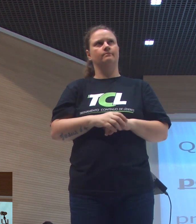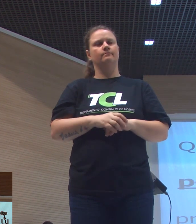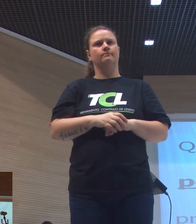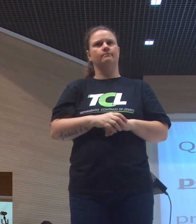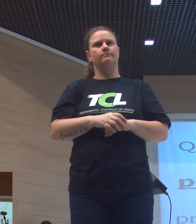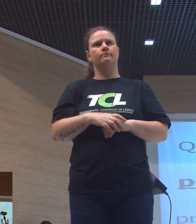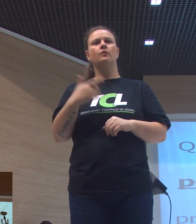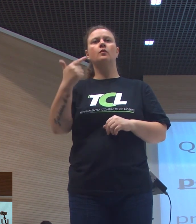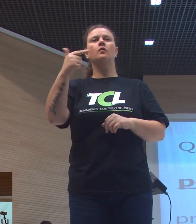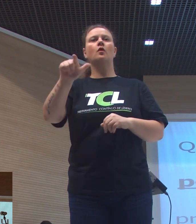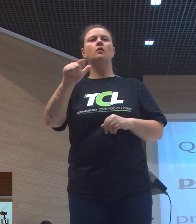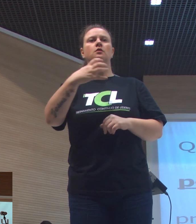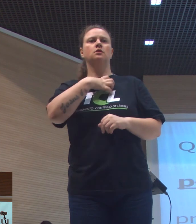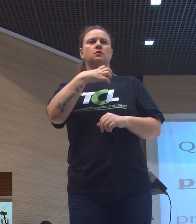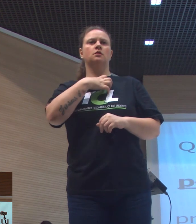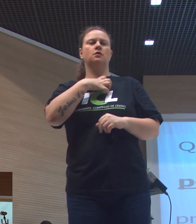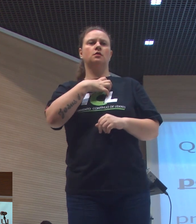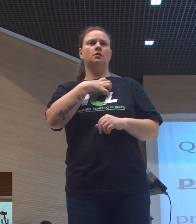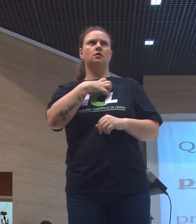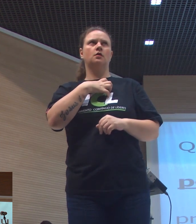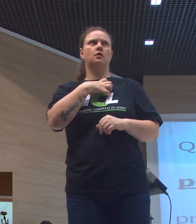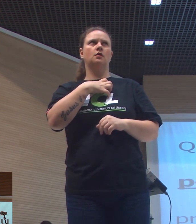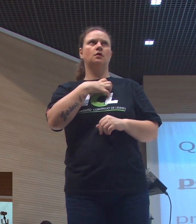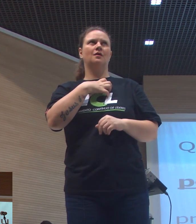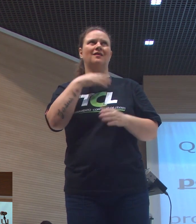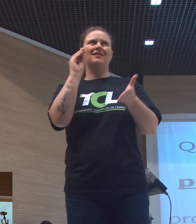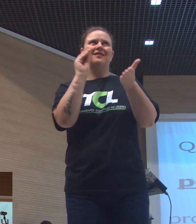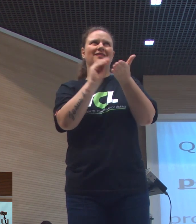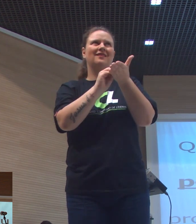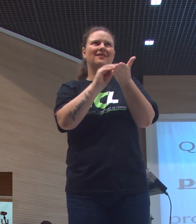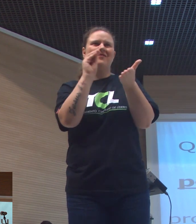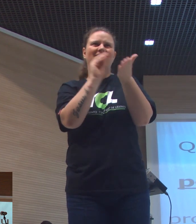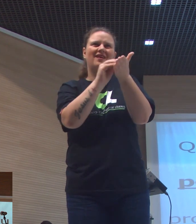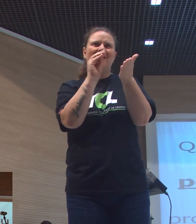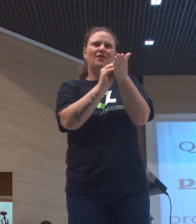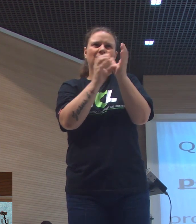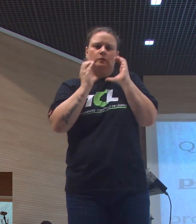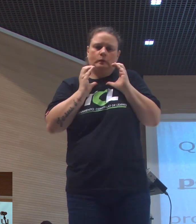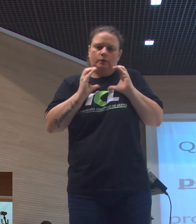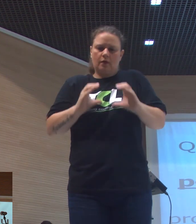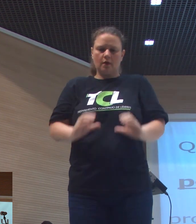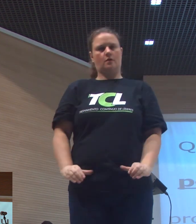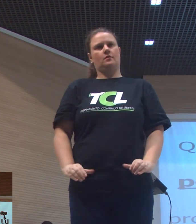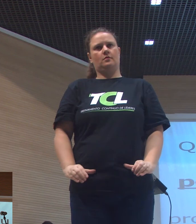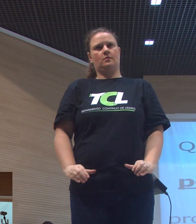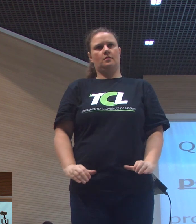e de outros procedimentos faltos de integridade. Essa pessoa